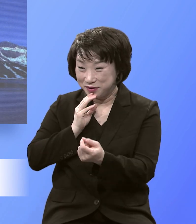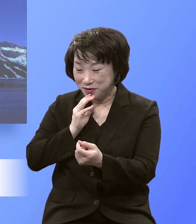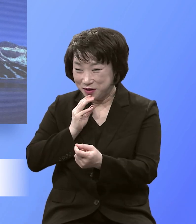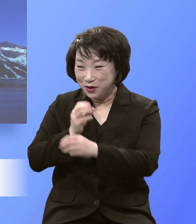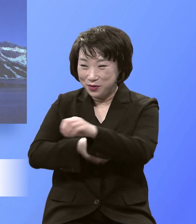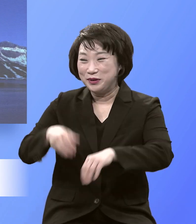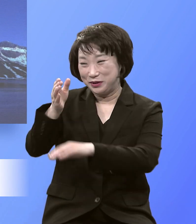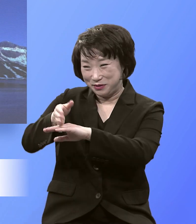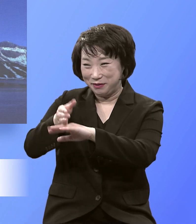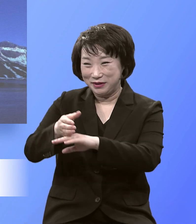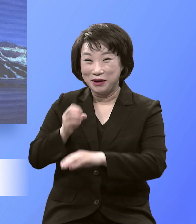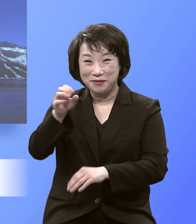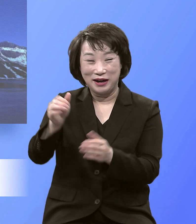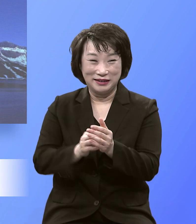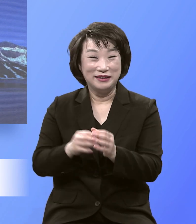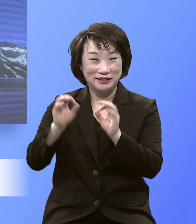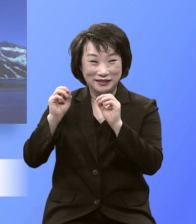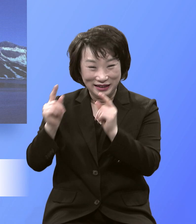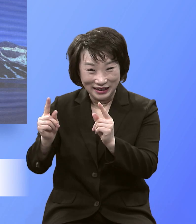고맙다고. 그렇거자.